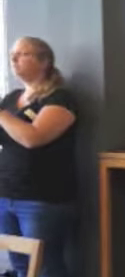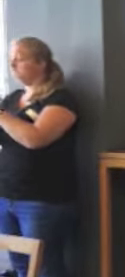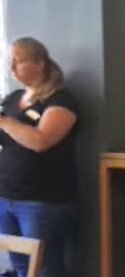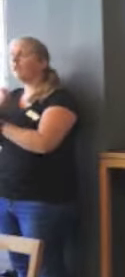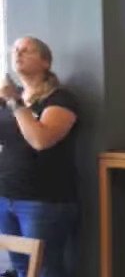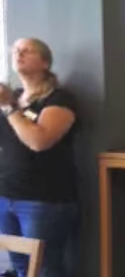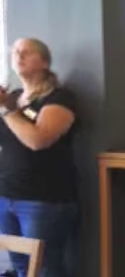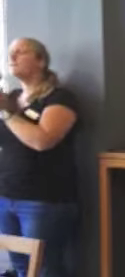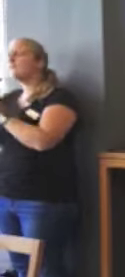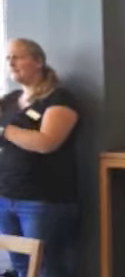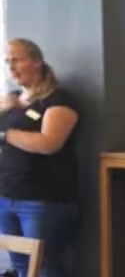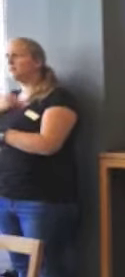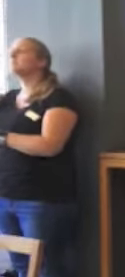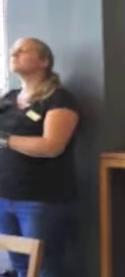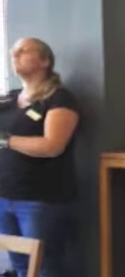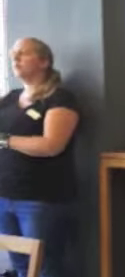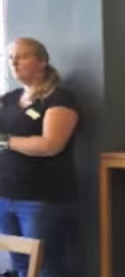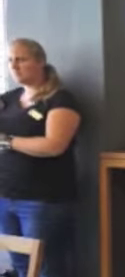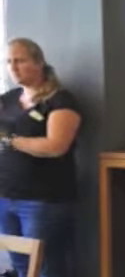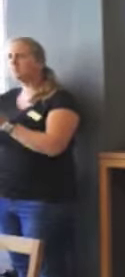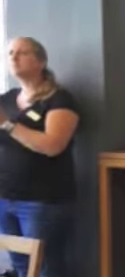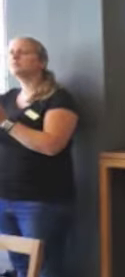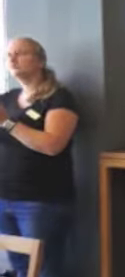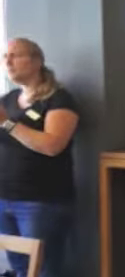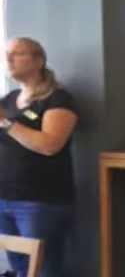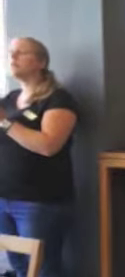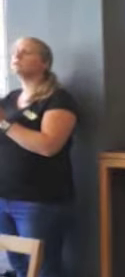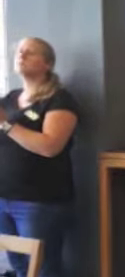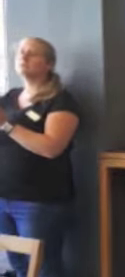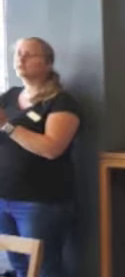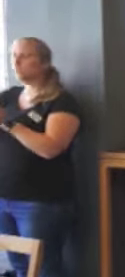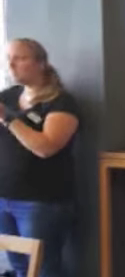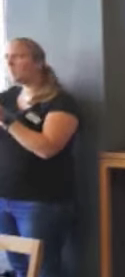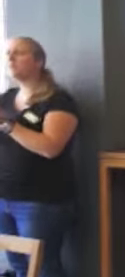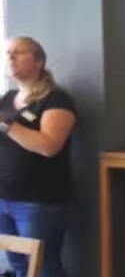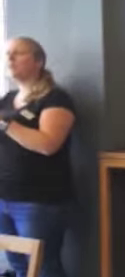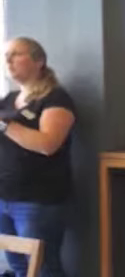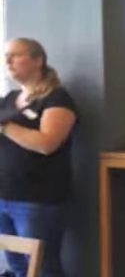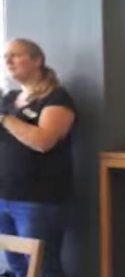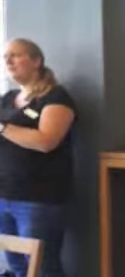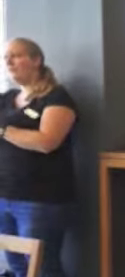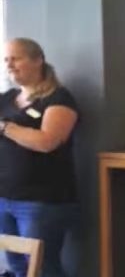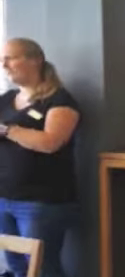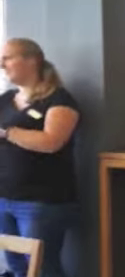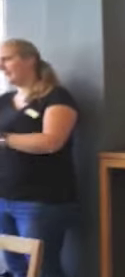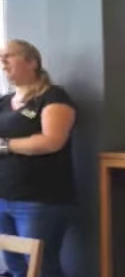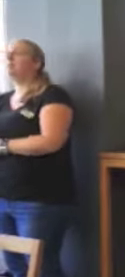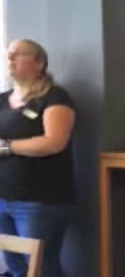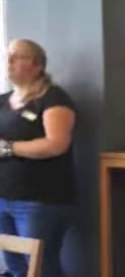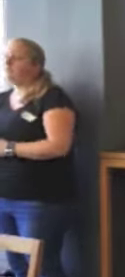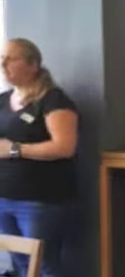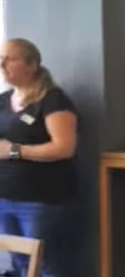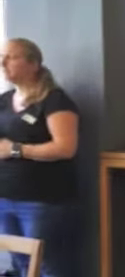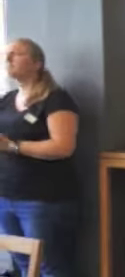föreningen ägs av privatpersoner, företag och kommuner. Ungefär en tredjedel var. Och den här